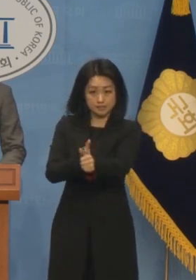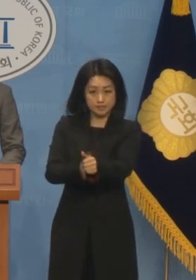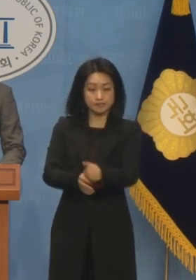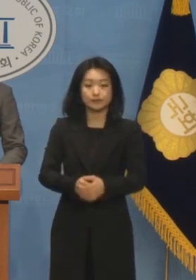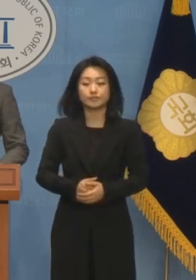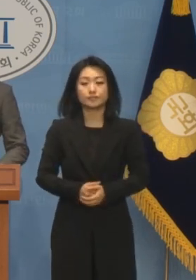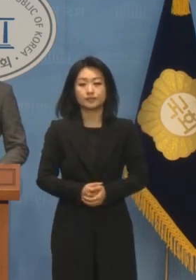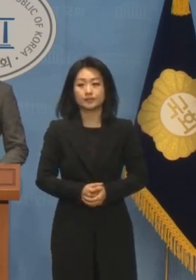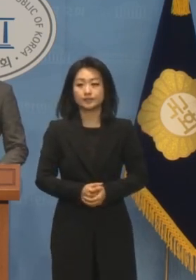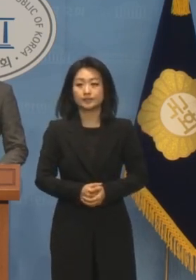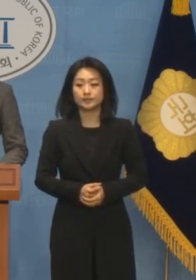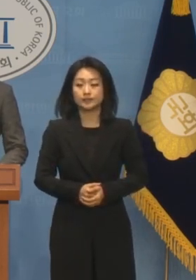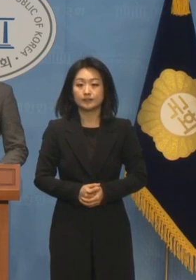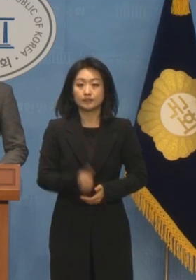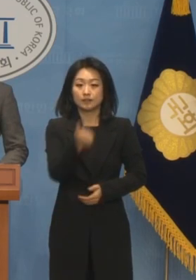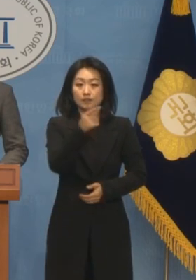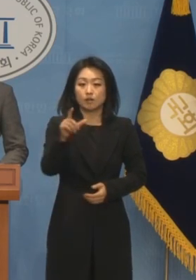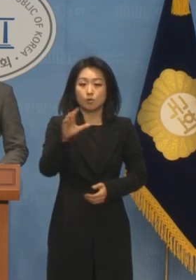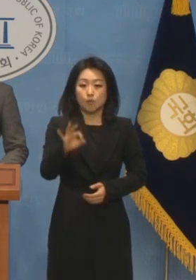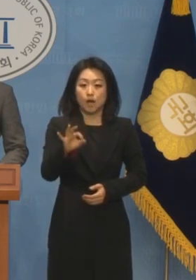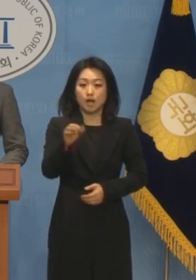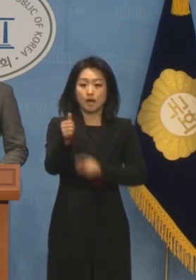시급합니다. 황우여